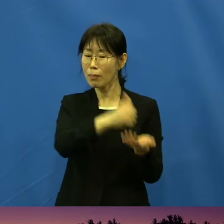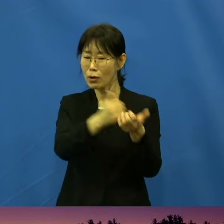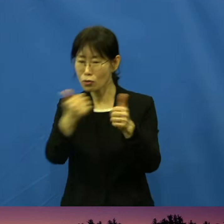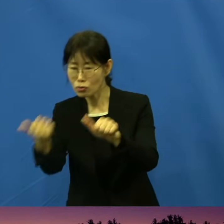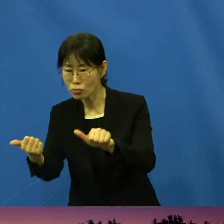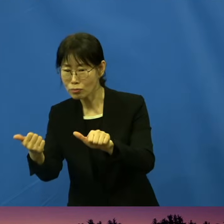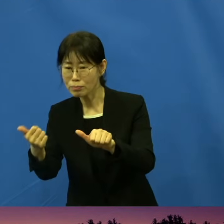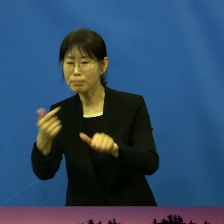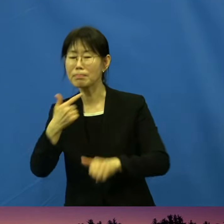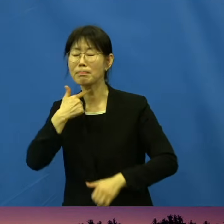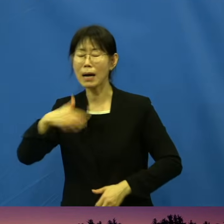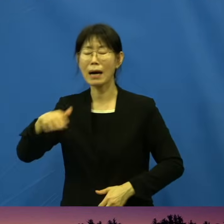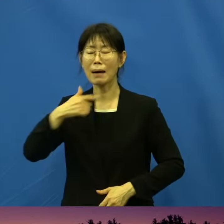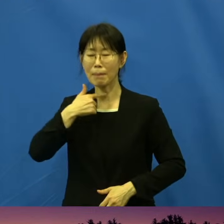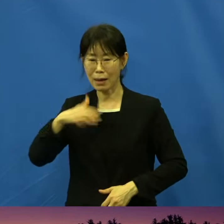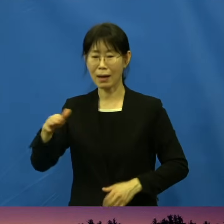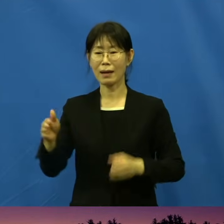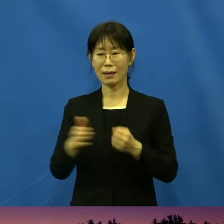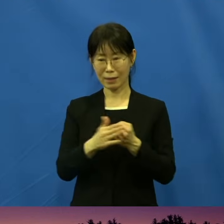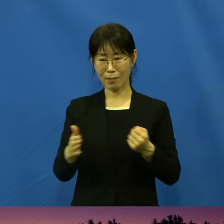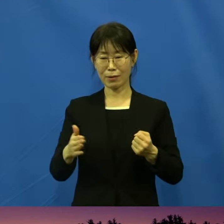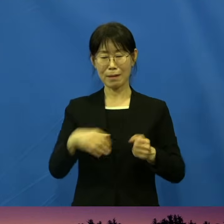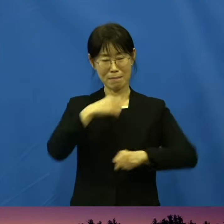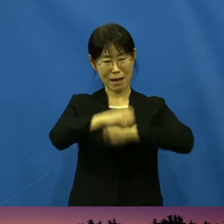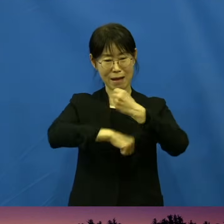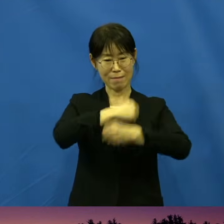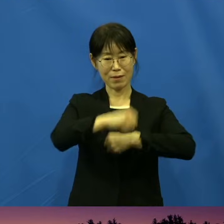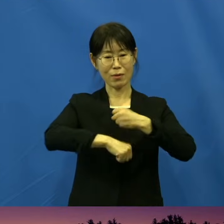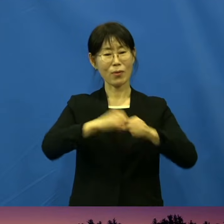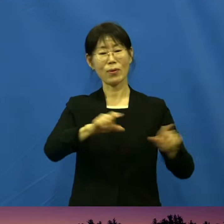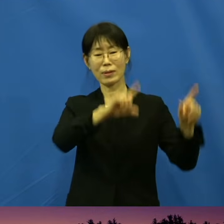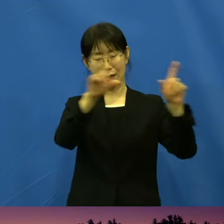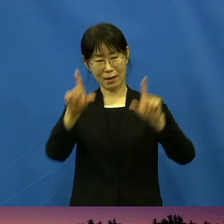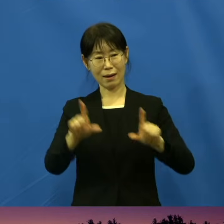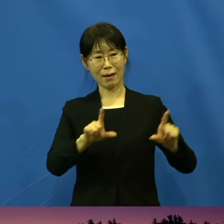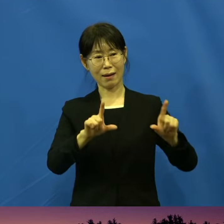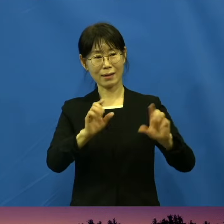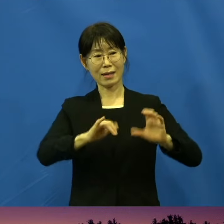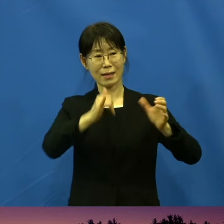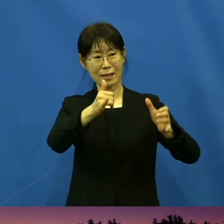때문에 그리스도가 내 안에 사시는 삶을 경험할 수가 없는 거죠.